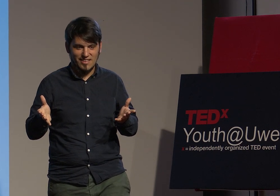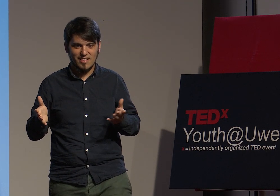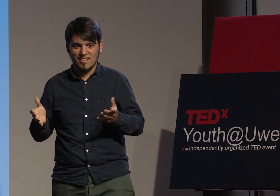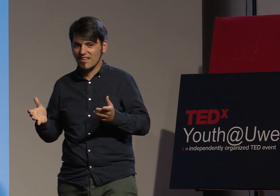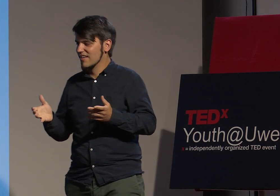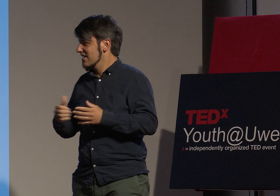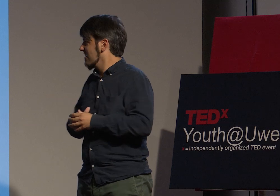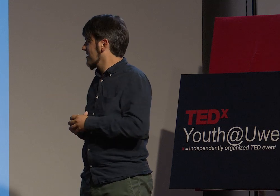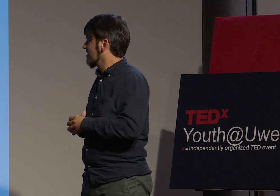Беше голям шок.